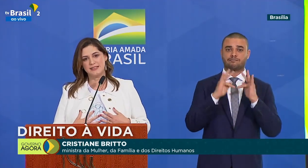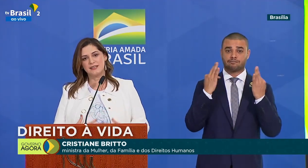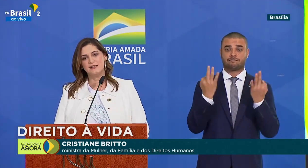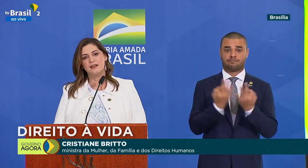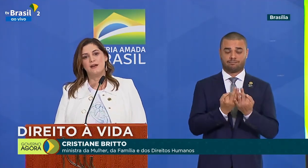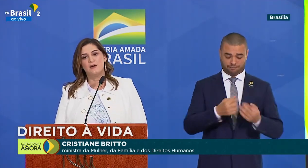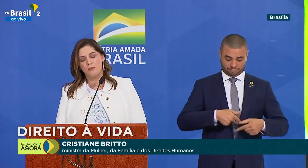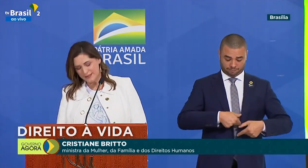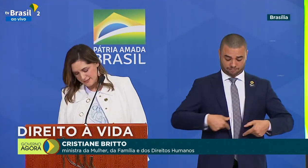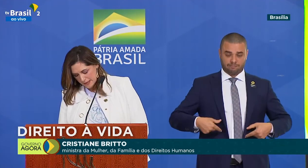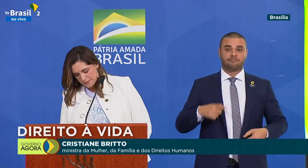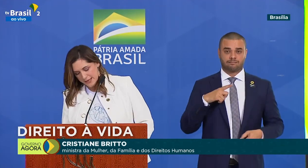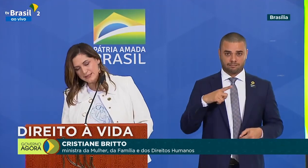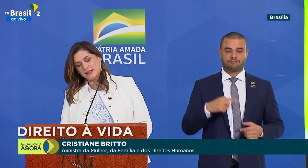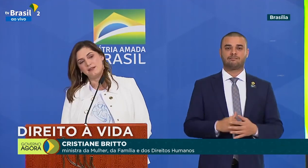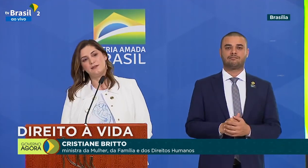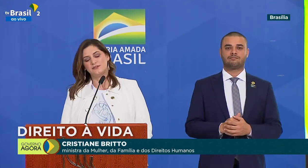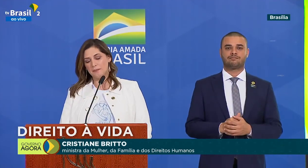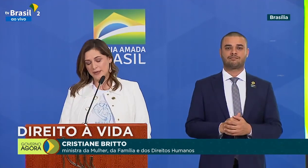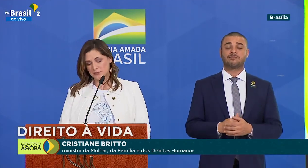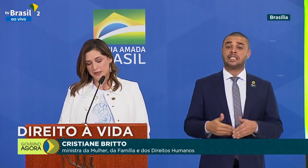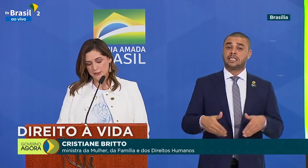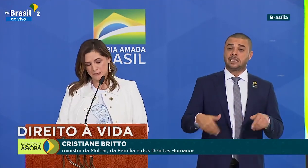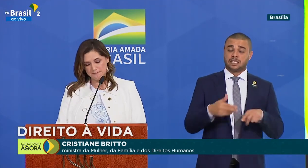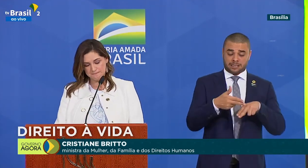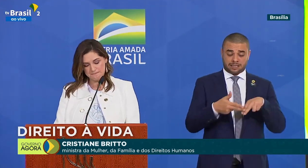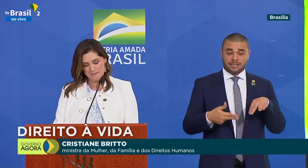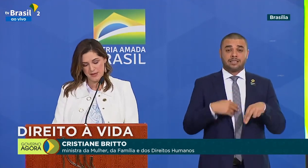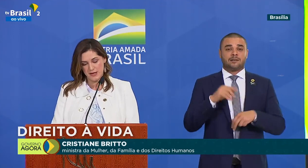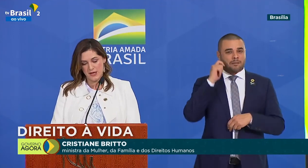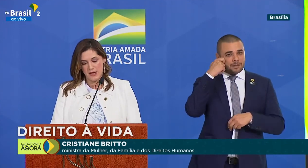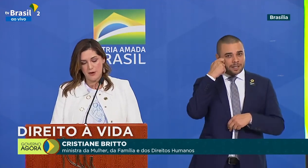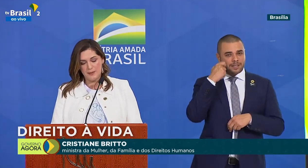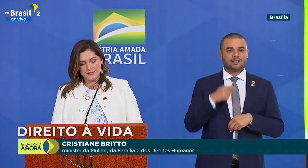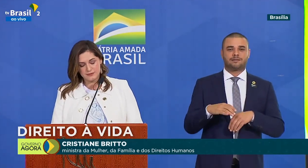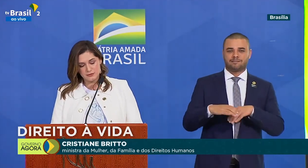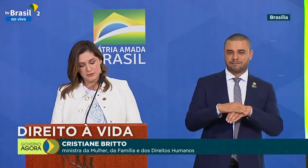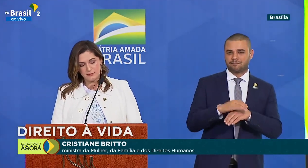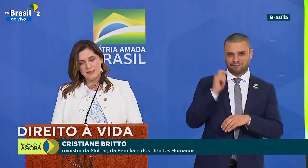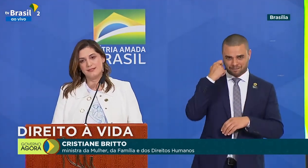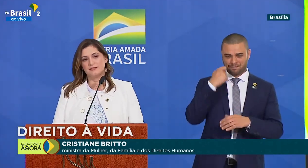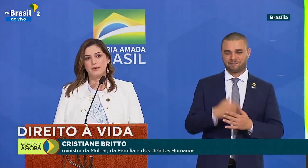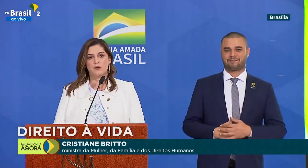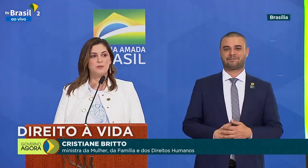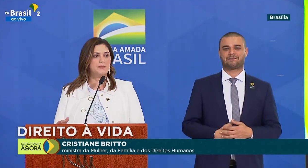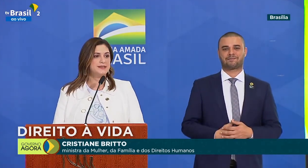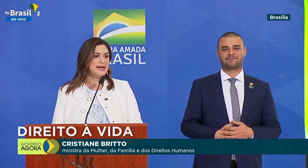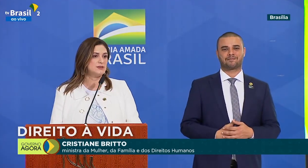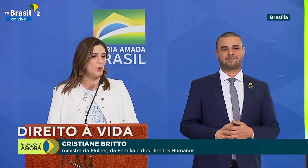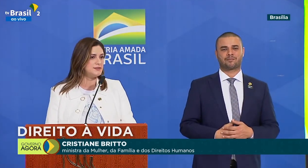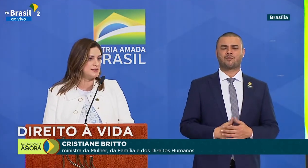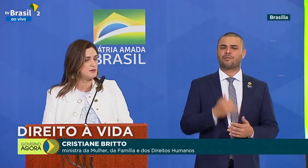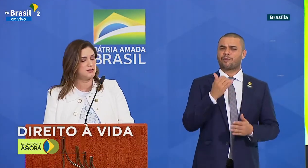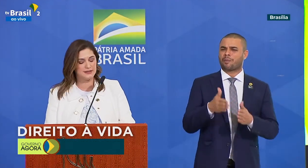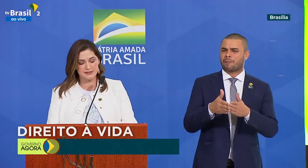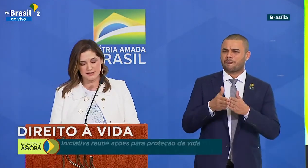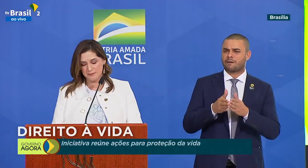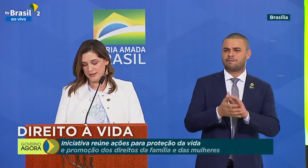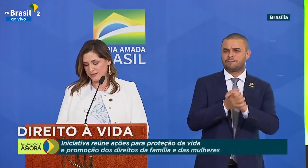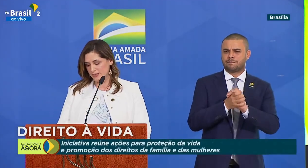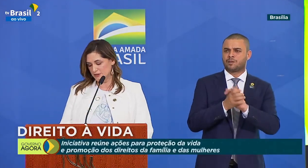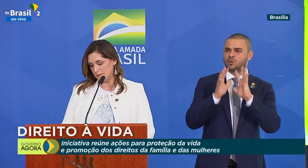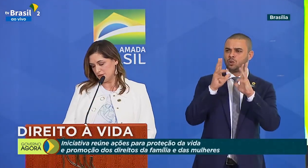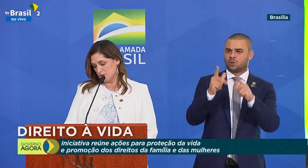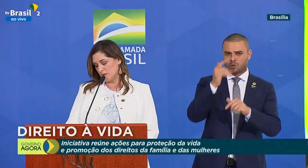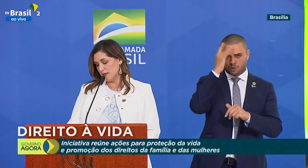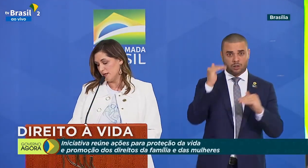escrito na minha camiseta uma saia preta e um sapato preto eu peço licença para cumprimentar todas as autoridades